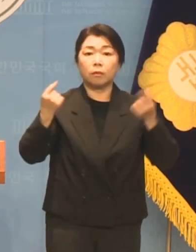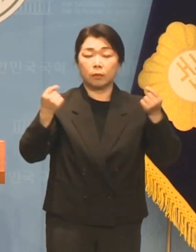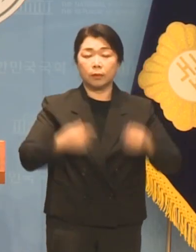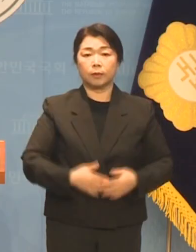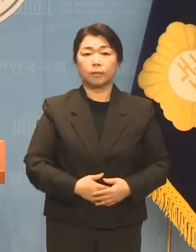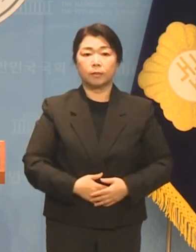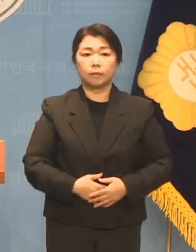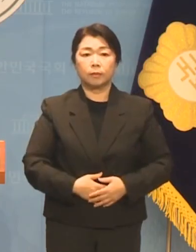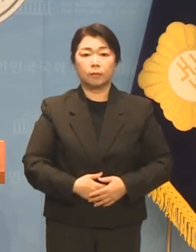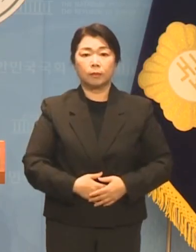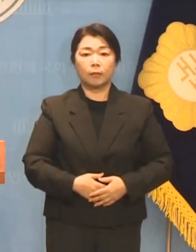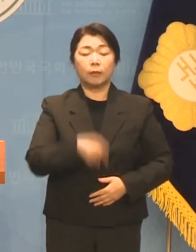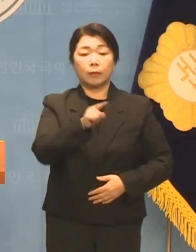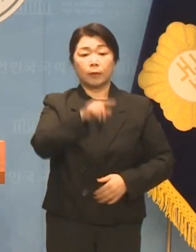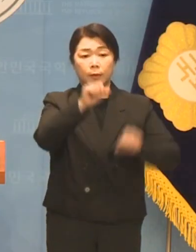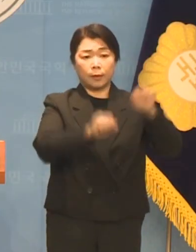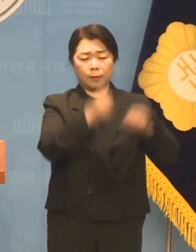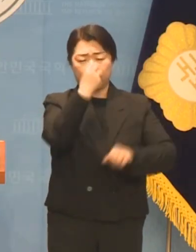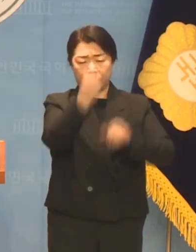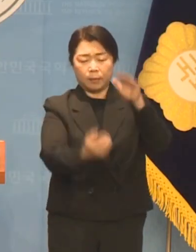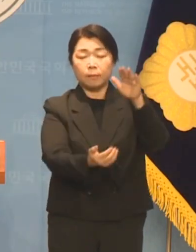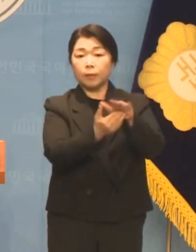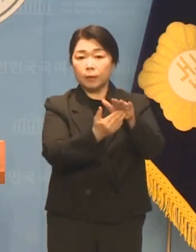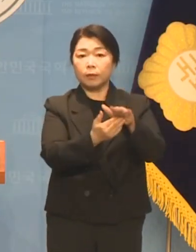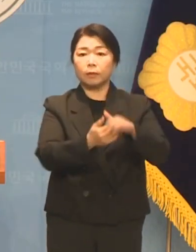그 오만함도 극에 달했습니다.